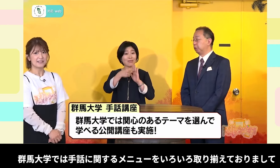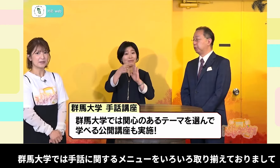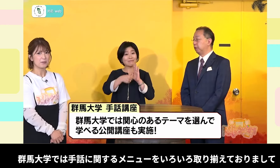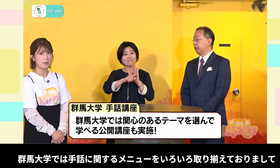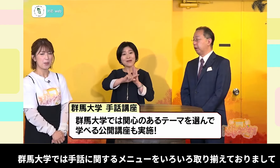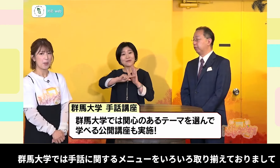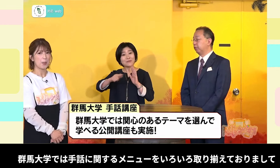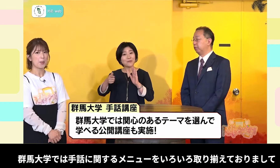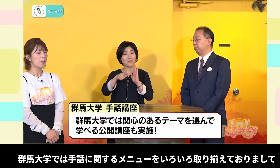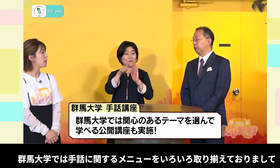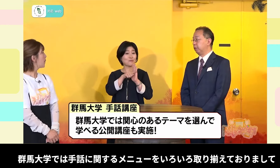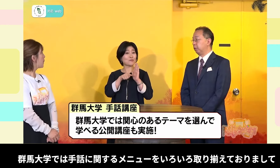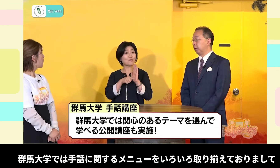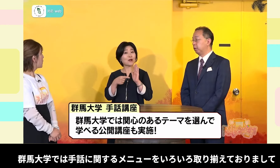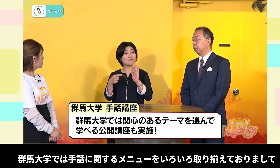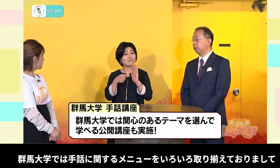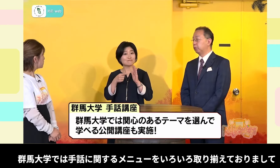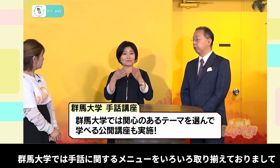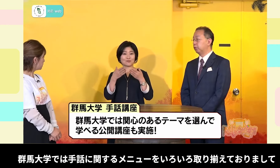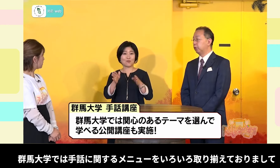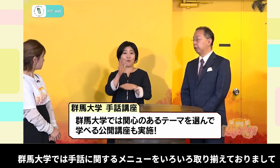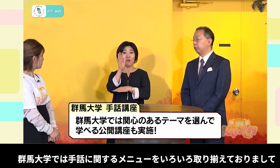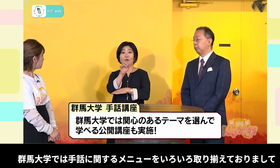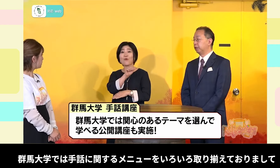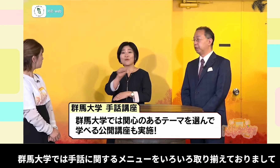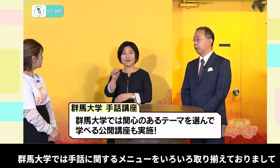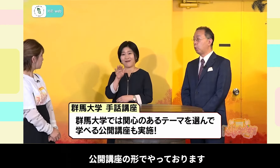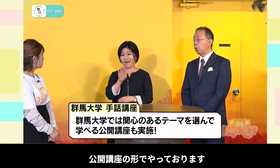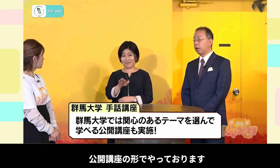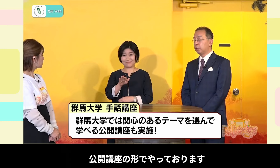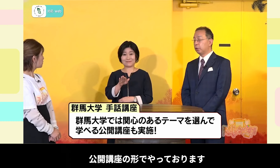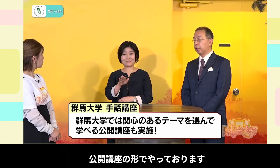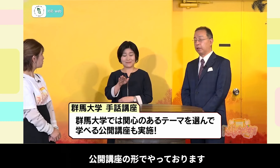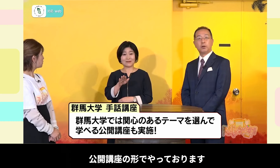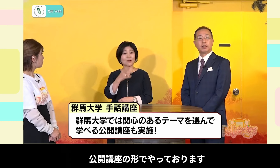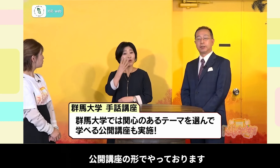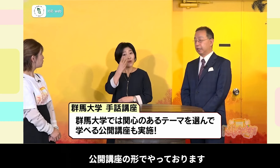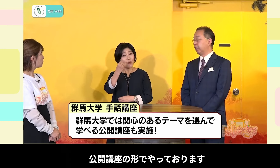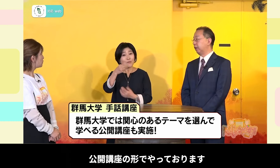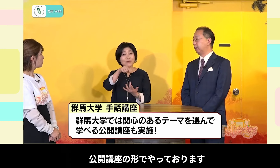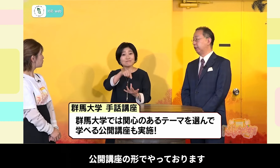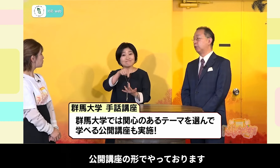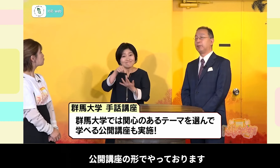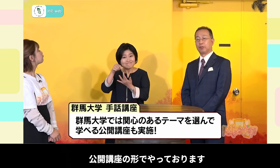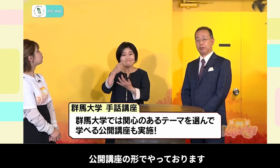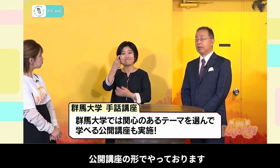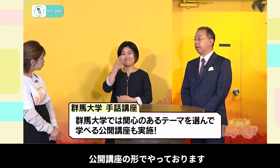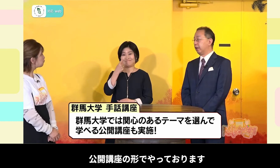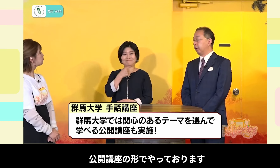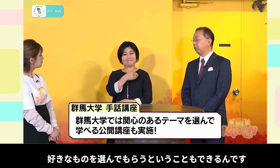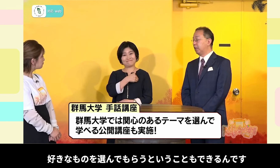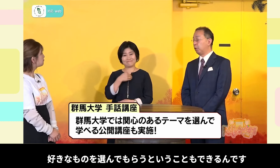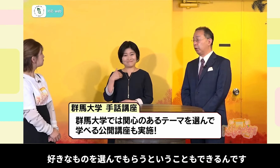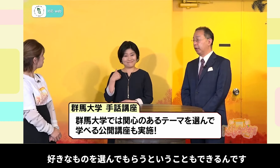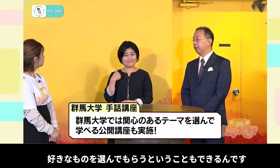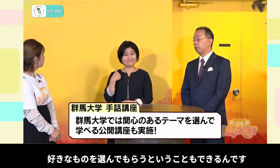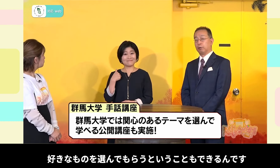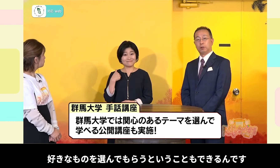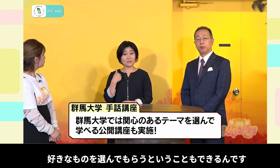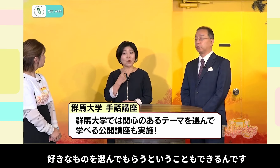手話に関するメニューをいろいろ取り揃えておりまして、公開講座の形でやっております、好きなものを選んでもらうということ